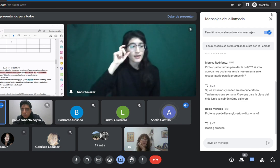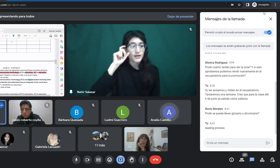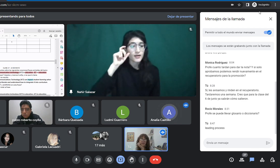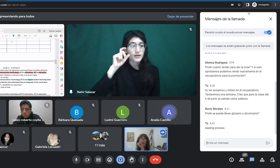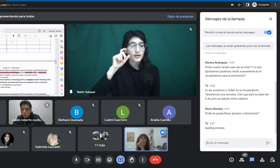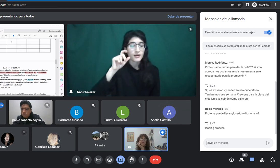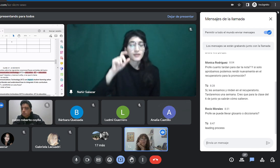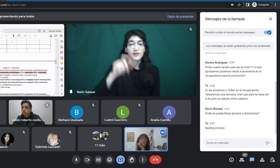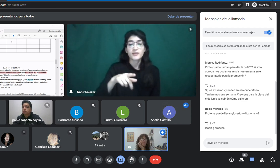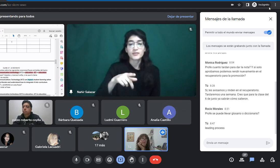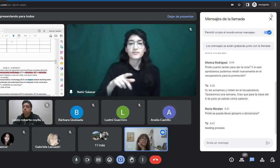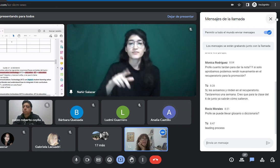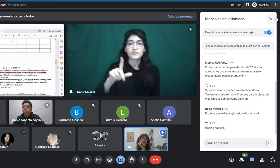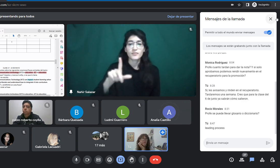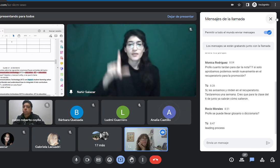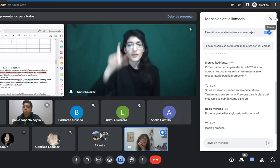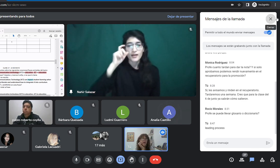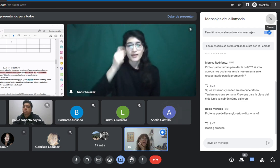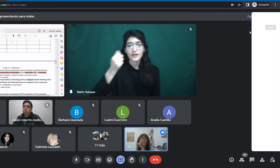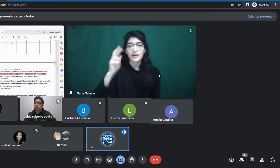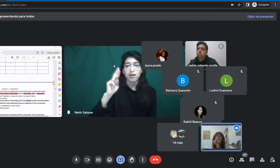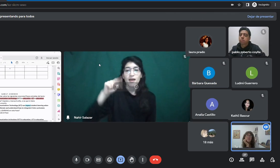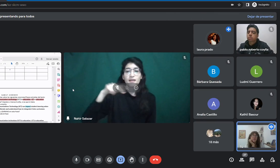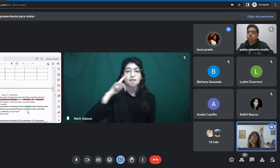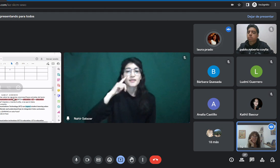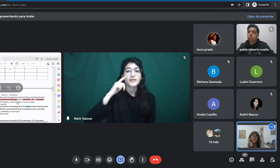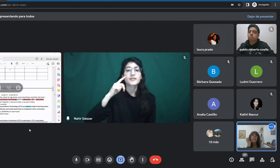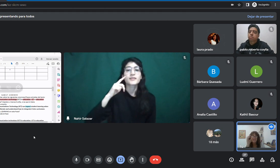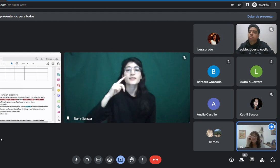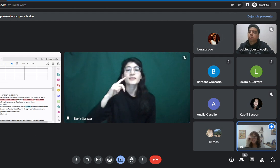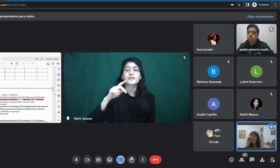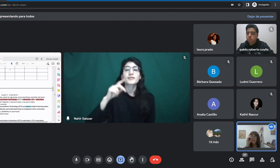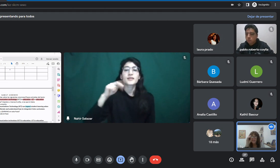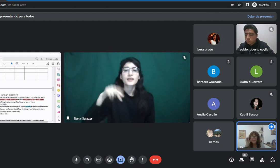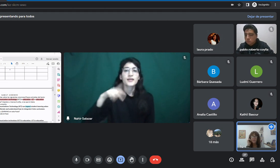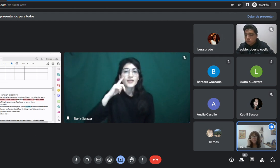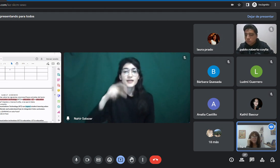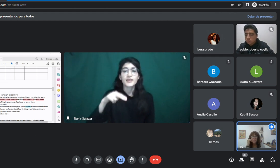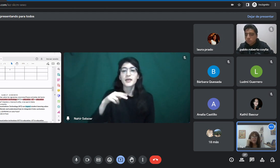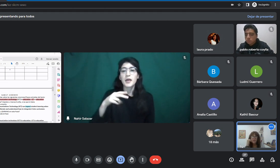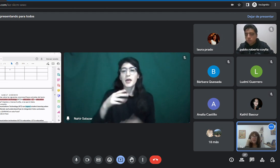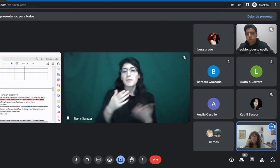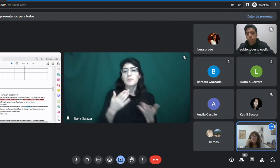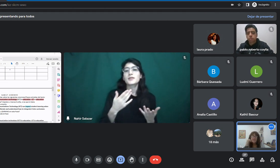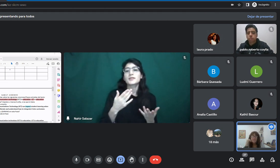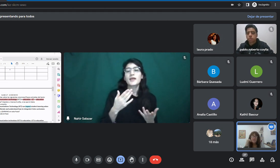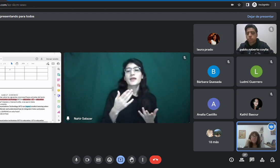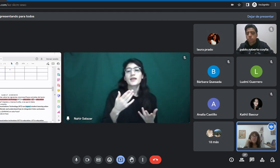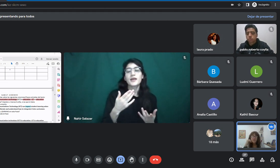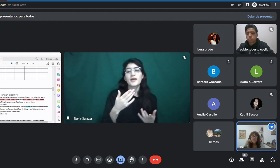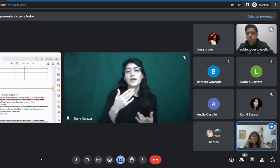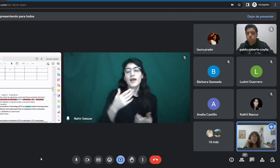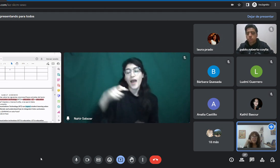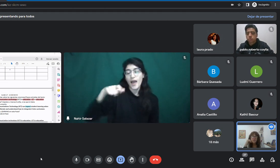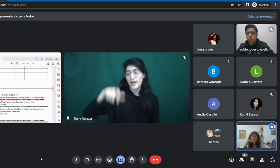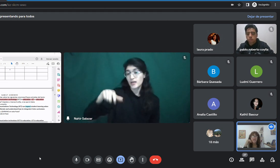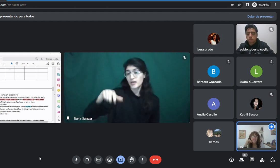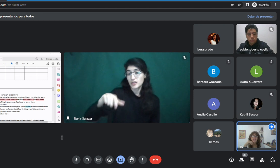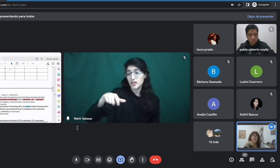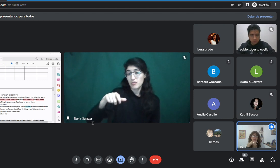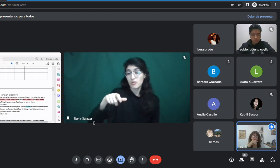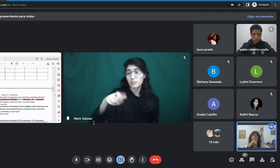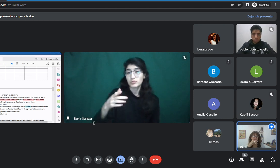La vimos muchas veces como adjetivo, ¿sí? Termina en ING. También podía ser, yo que les había